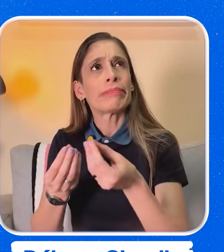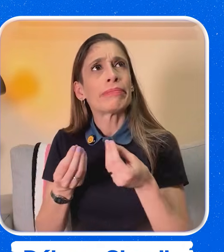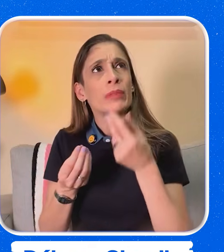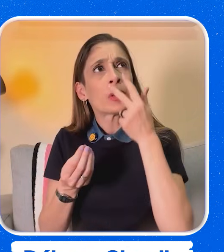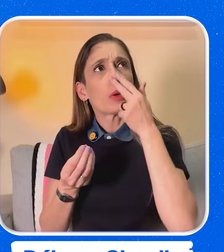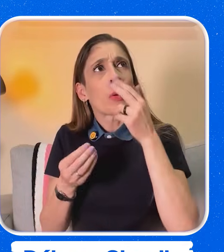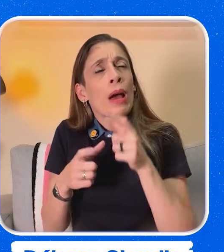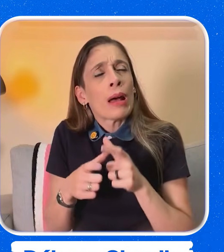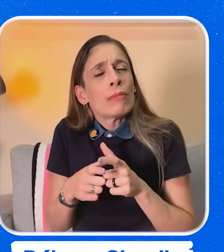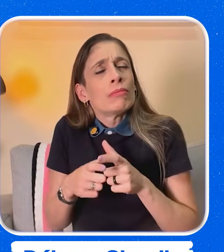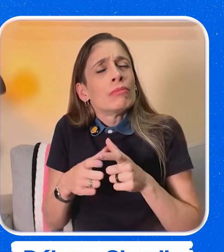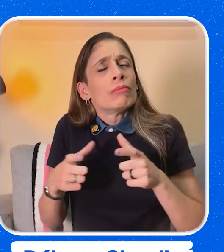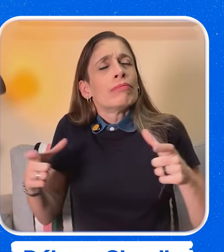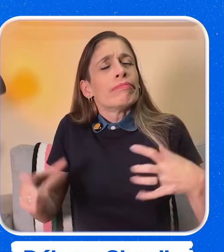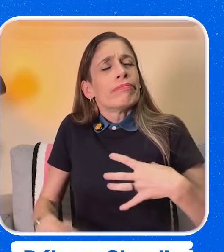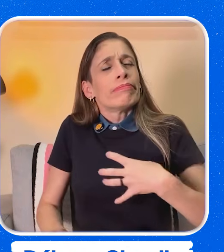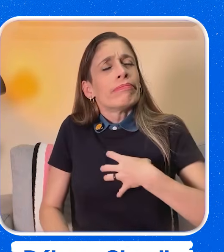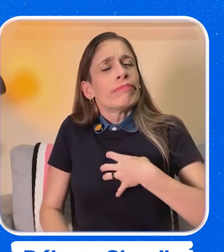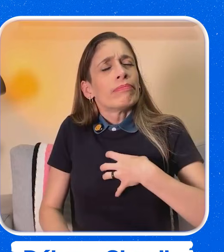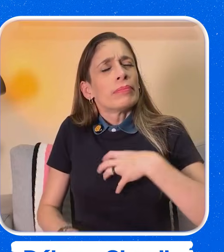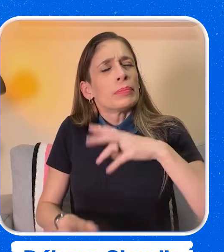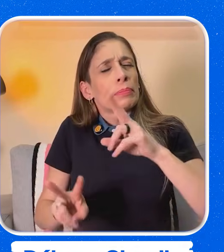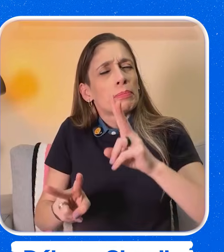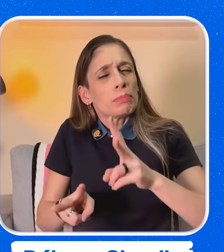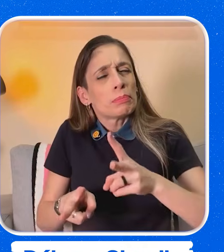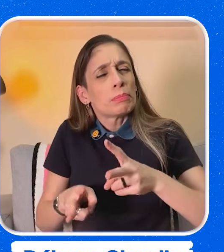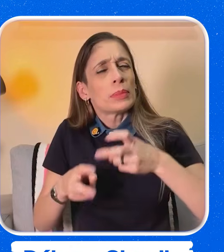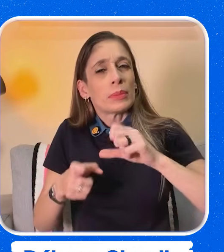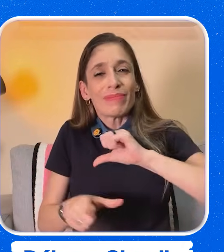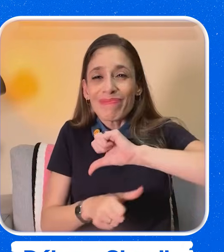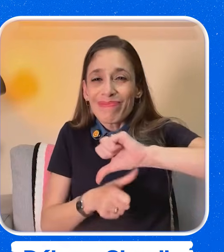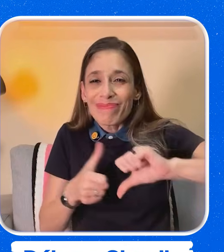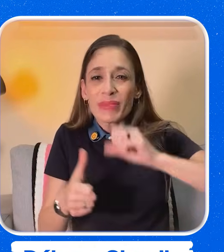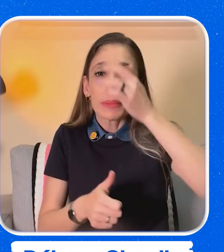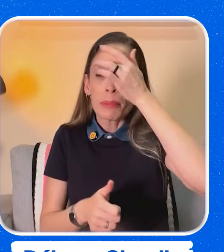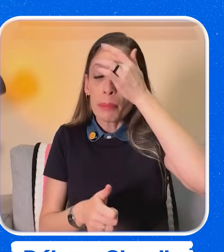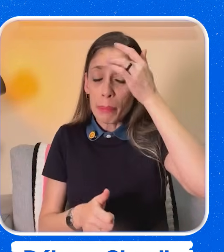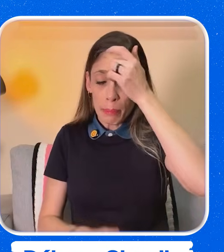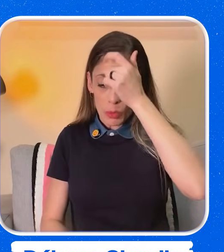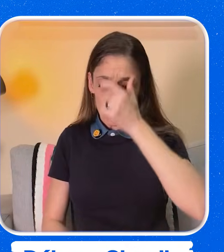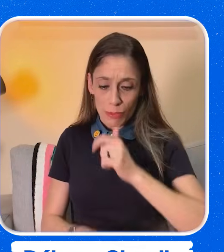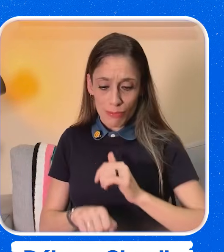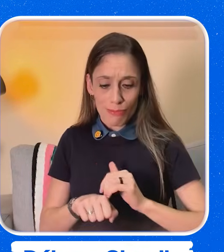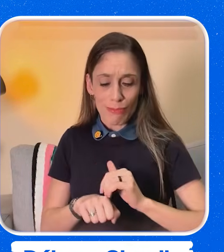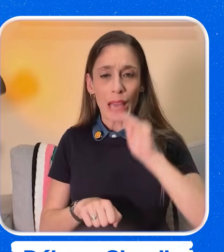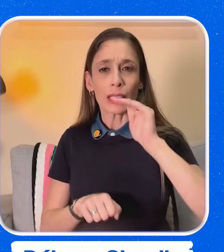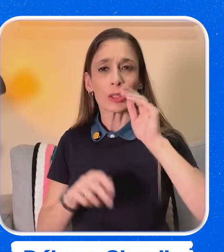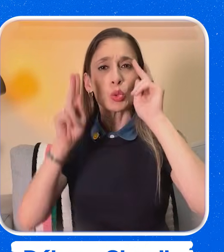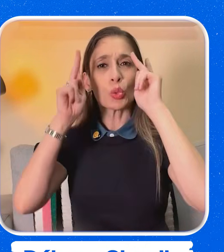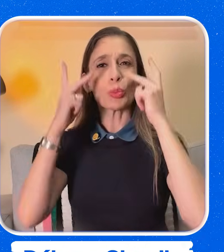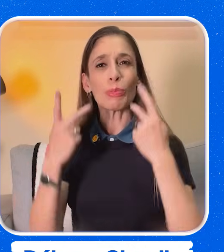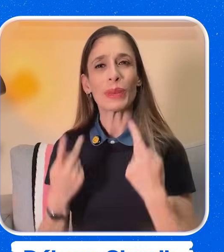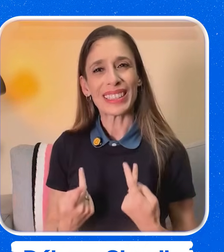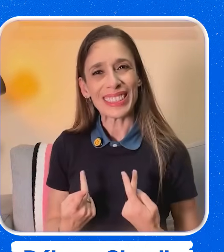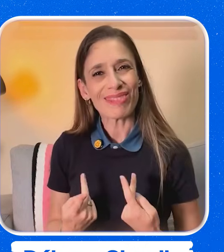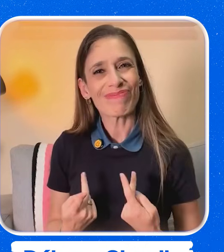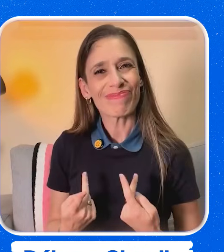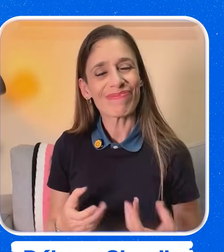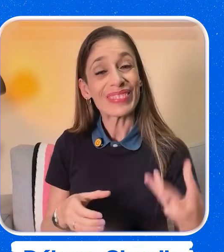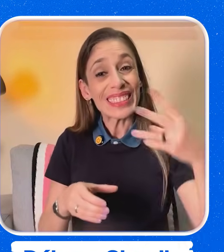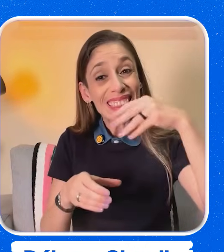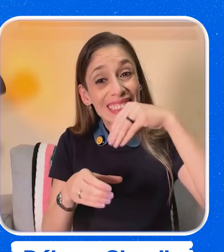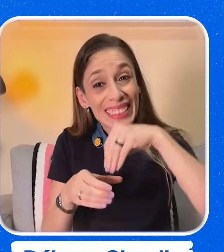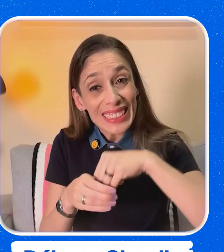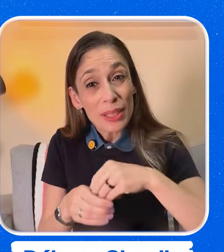percepção sobre essas questões e me tornar uma pessoa mais humana, né, dentro da minha área